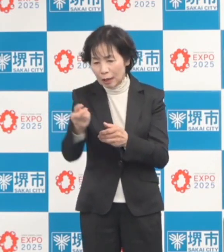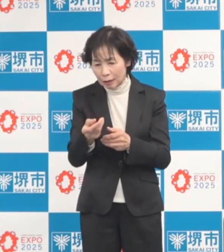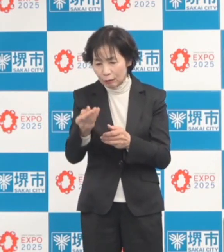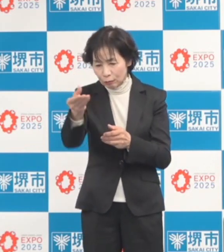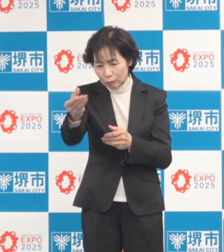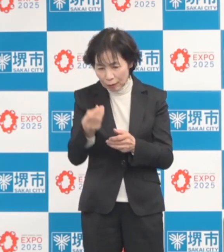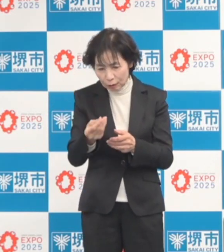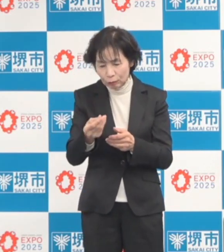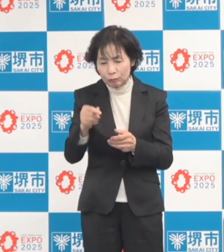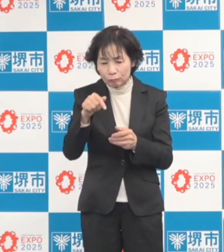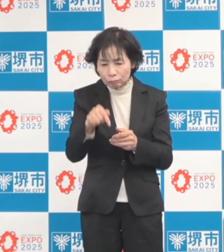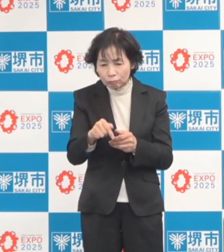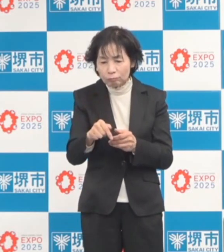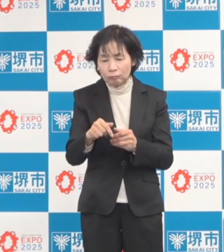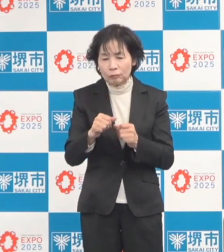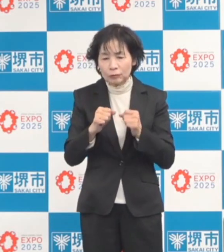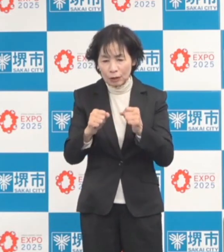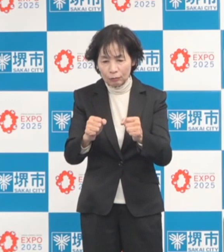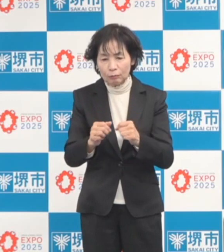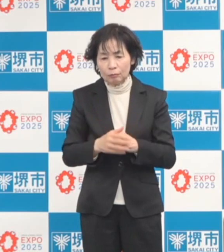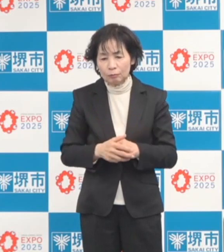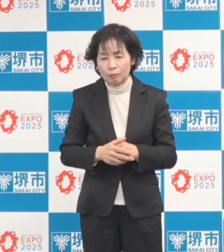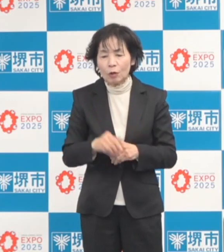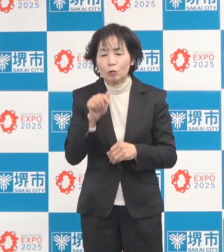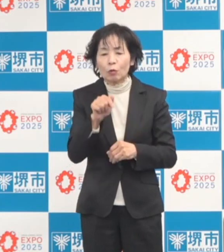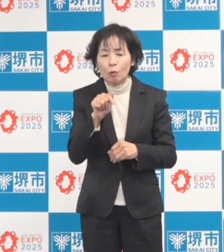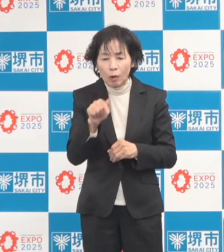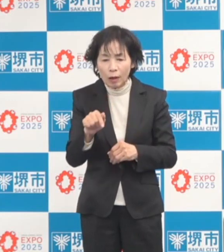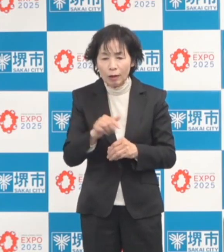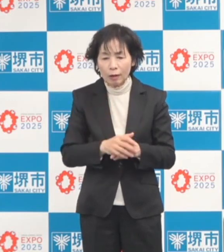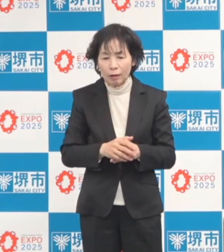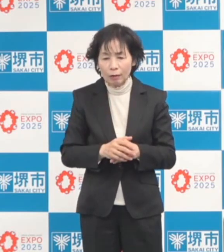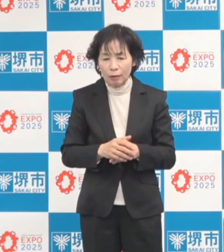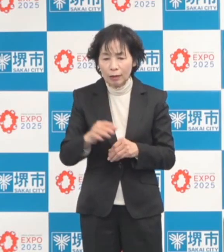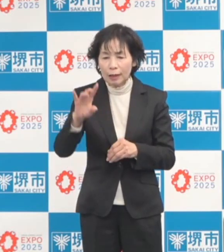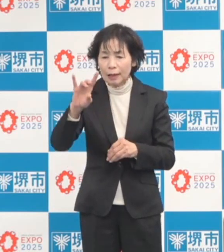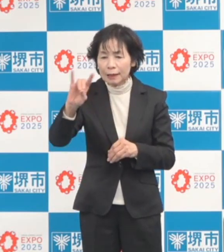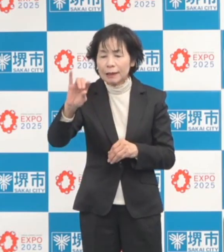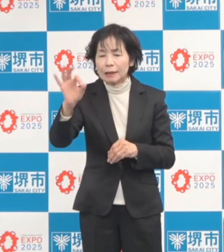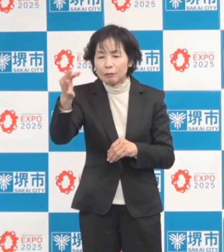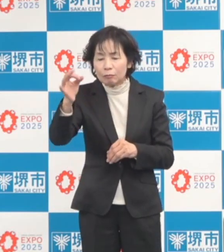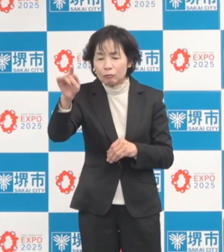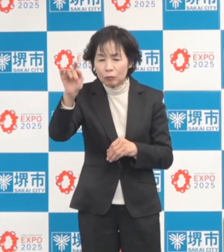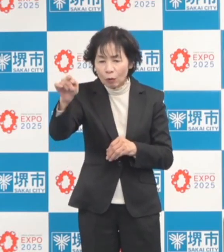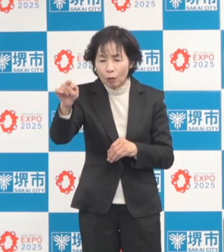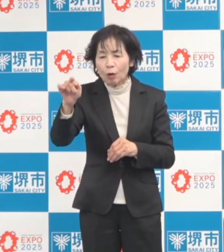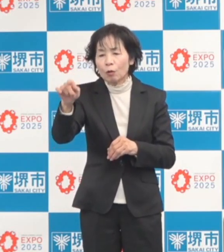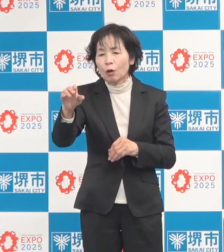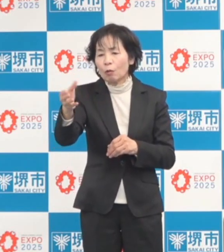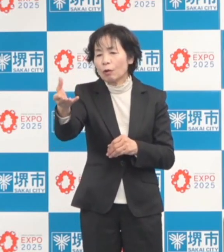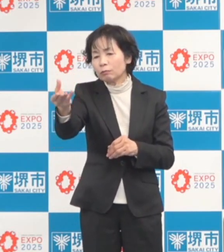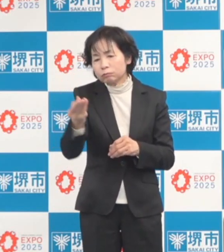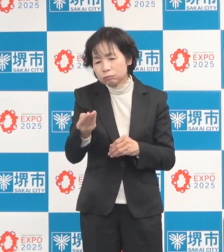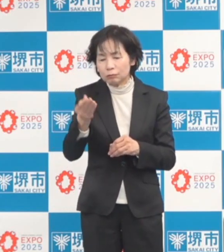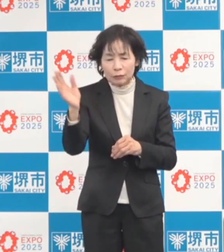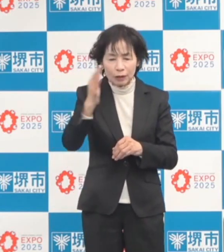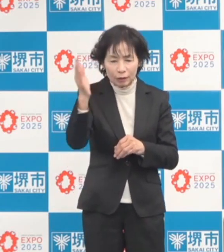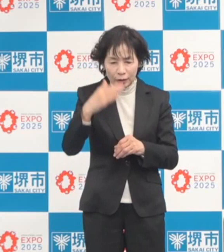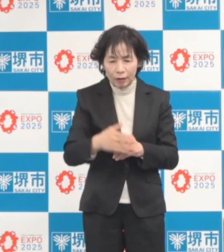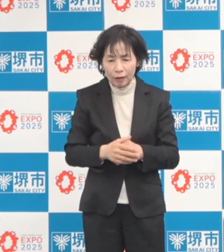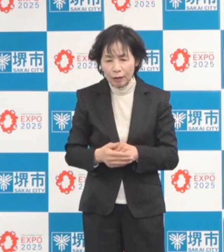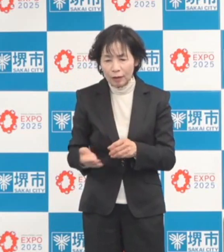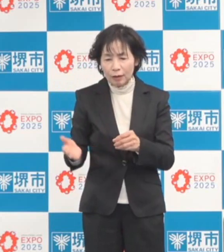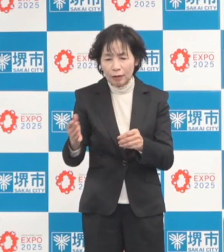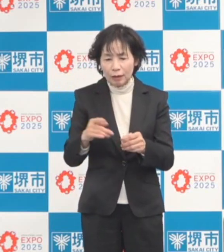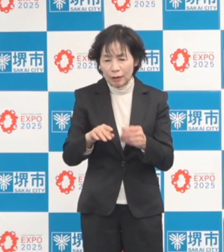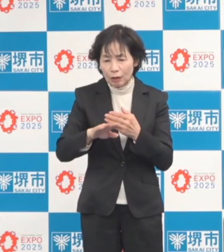ので、そこはやはり基金を本来であれば極力取り崩さずに予算を組めることが望ましいと